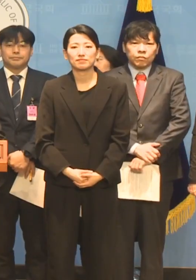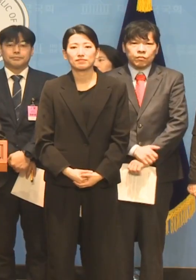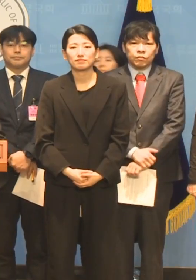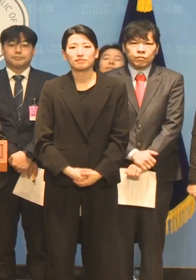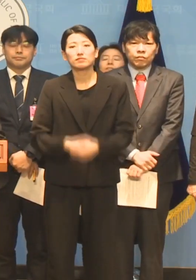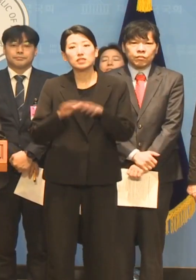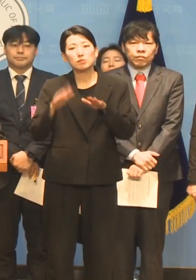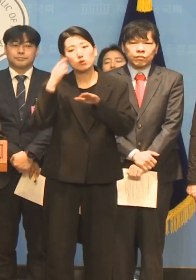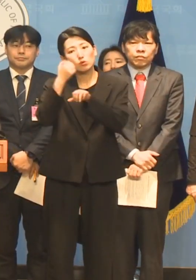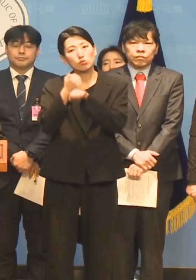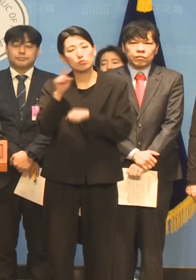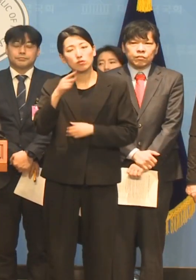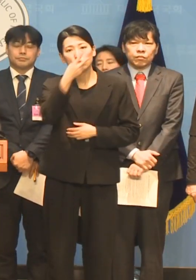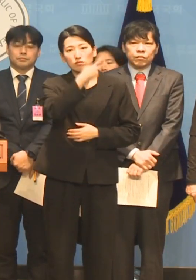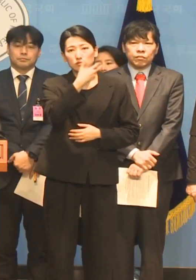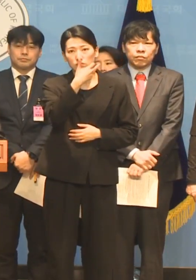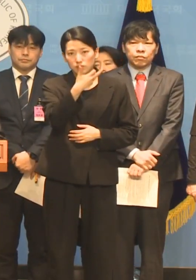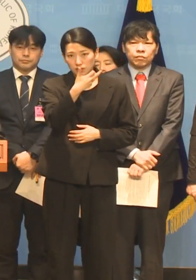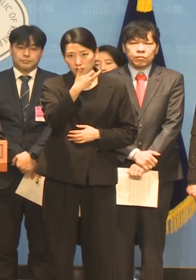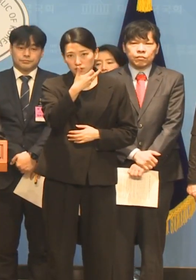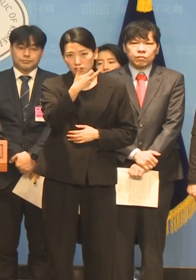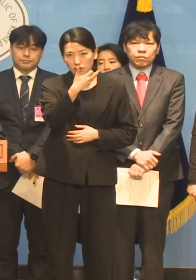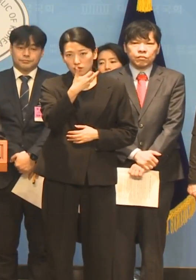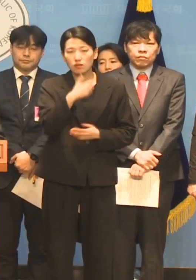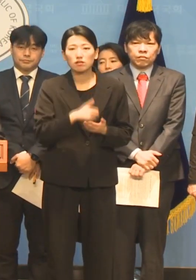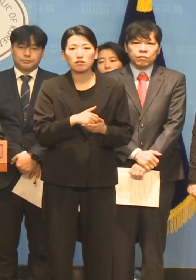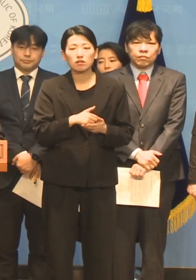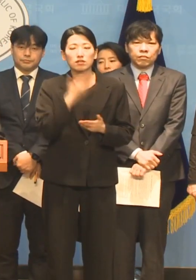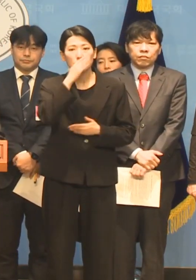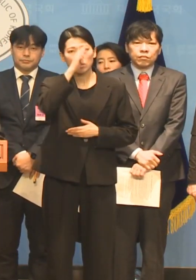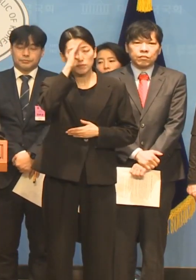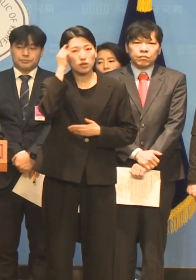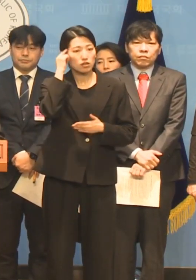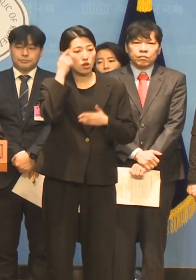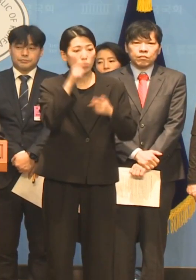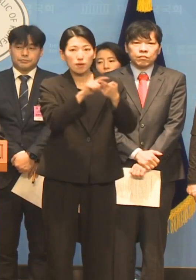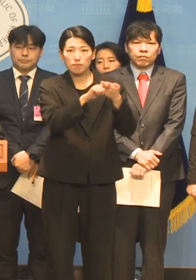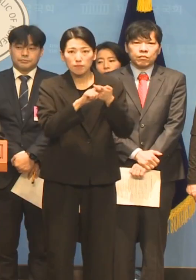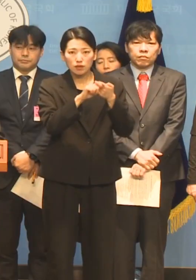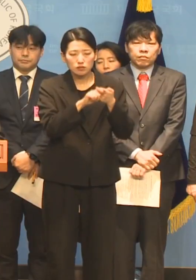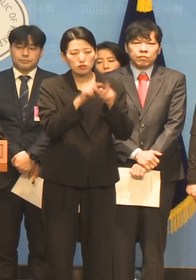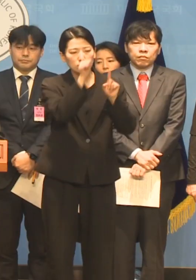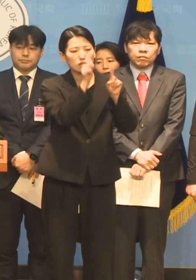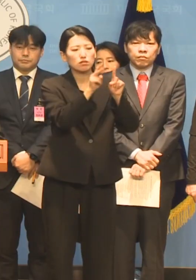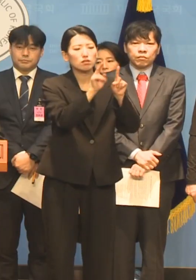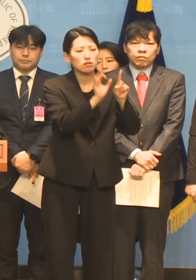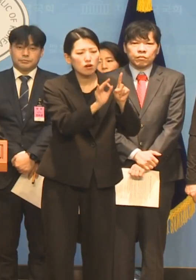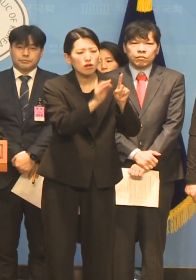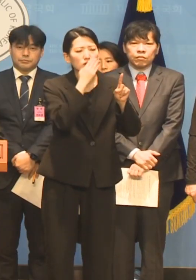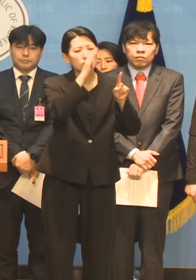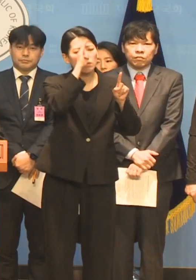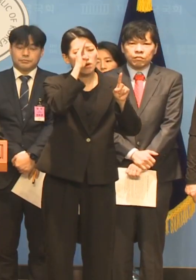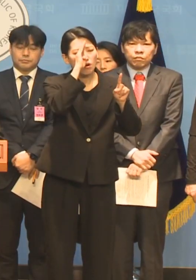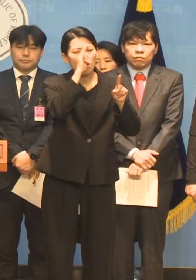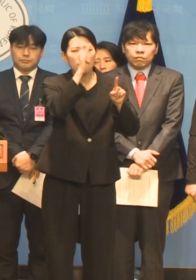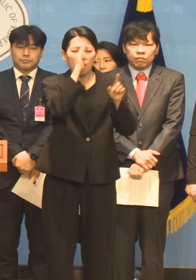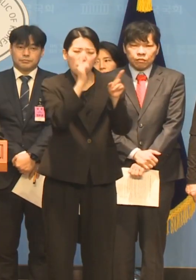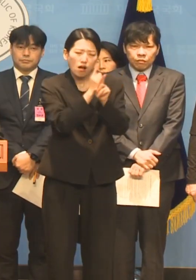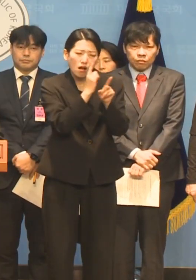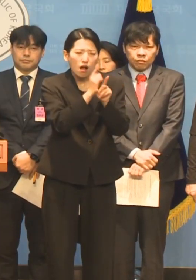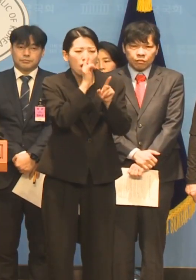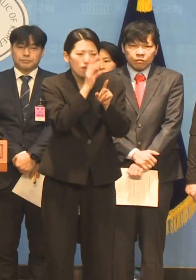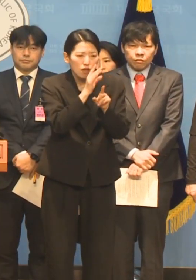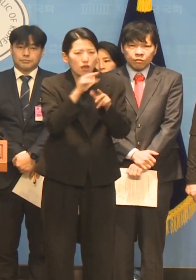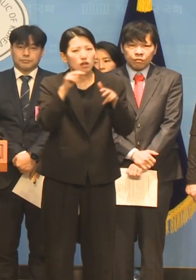이번 연구는 2018년 대한당뇨병연합에서 개최한 1형 당뇨병 희귀 중증 난치 질환 등록을